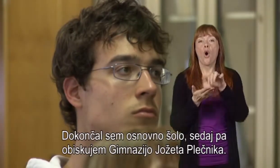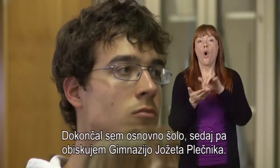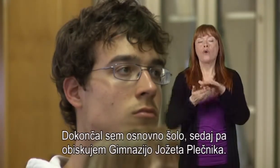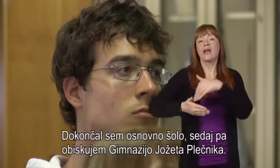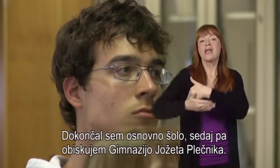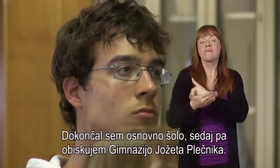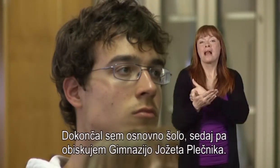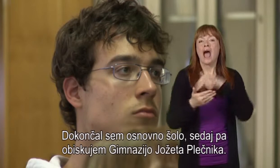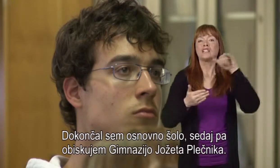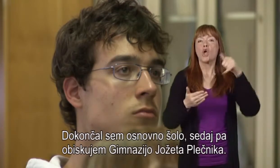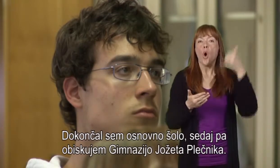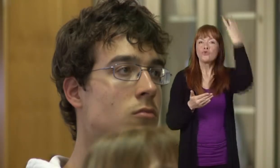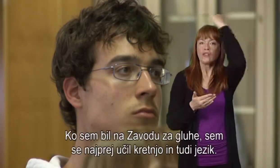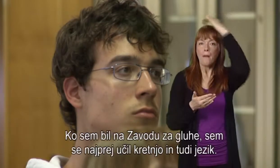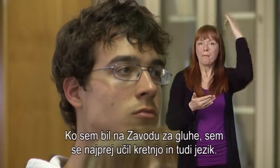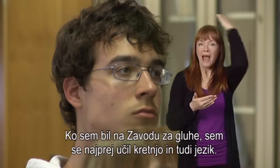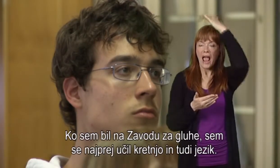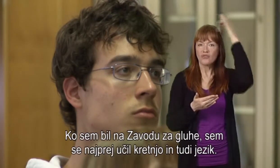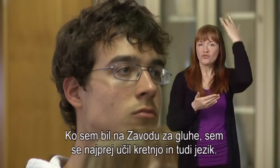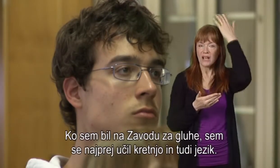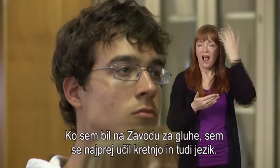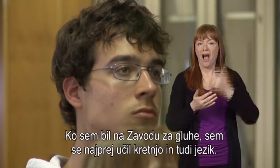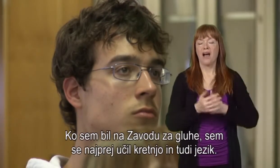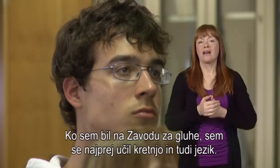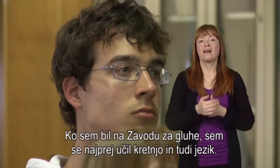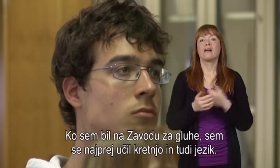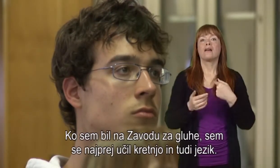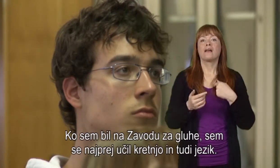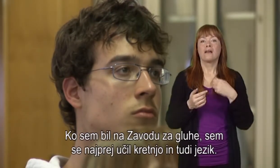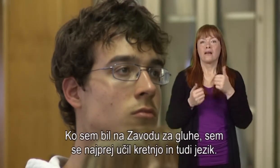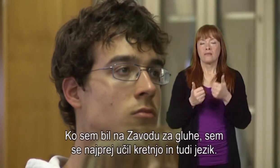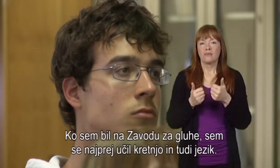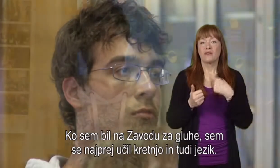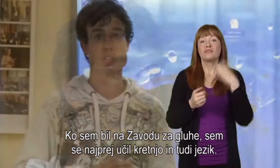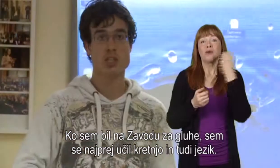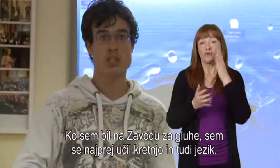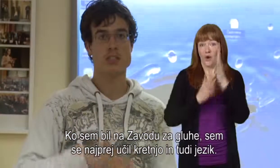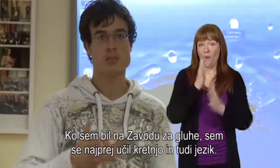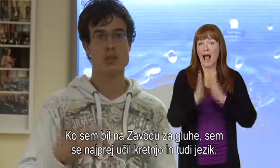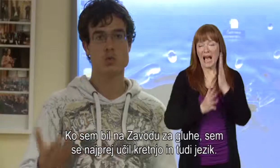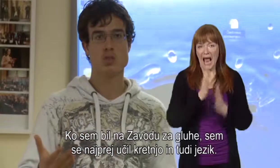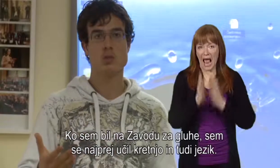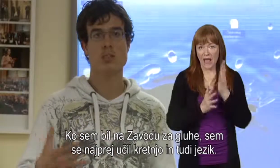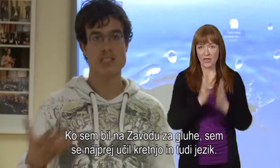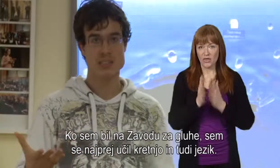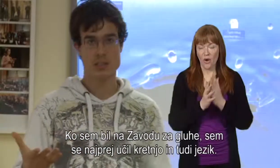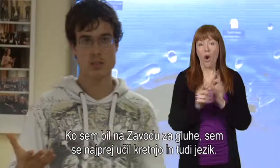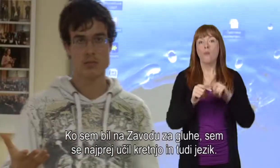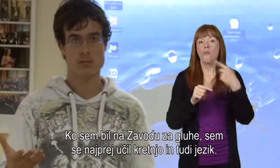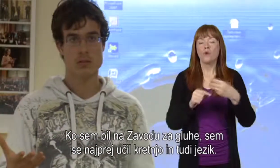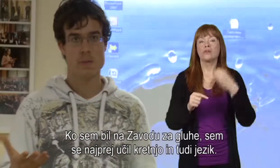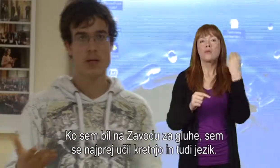gimnazijo Jožeta Plečnika. Ko sem bil Zavod za gluhe, sem se najprej učil tisto srednjo, potem sem se učil